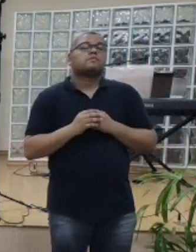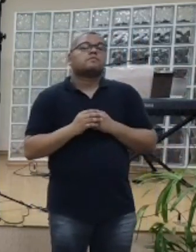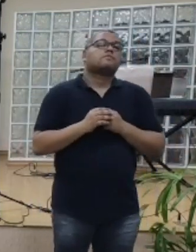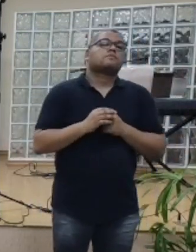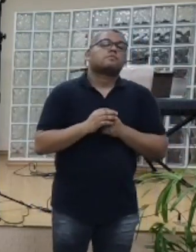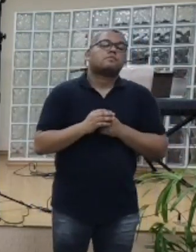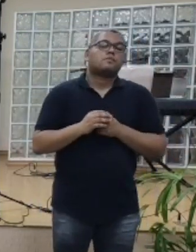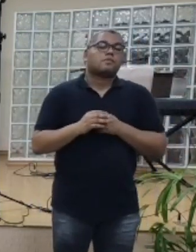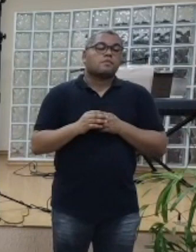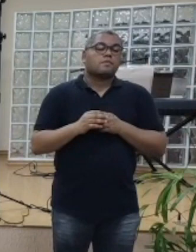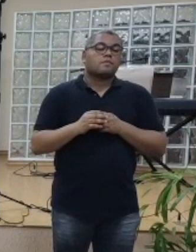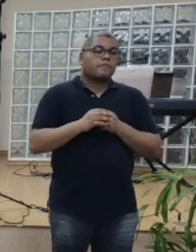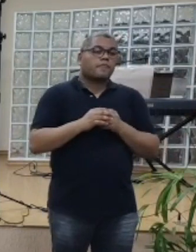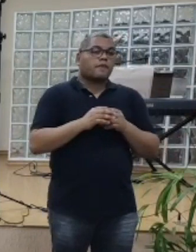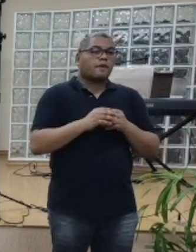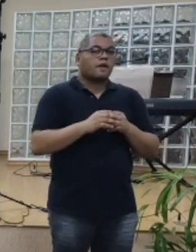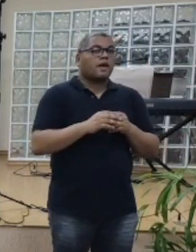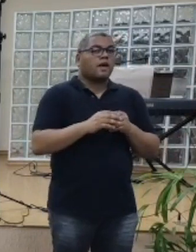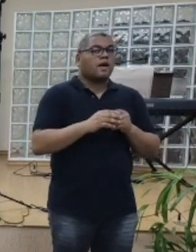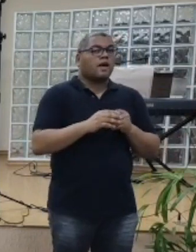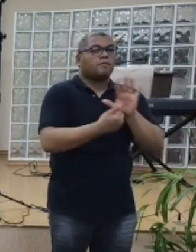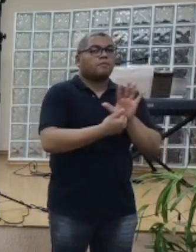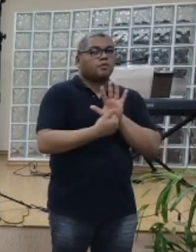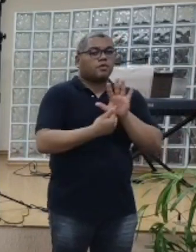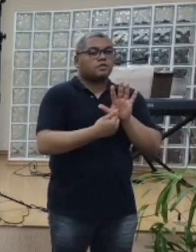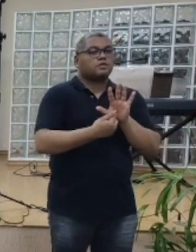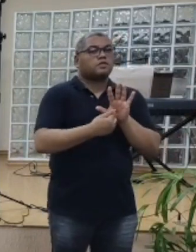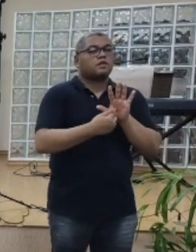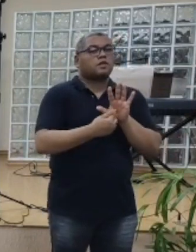desta relação. Ele mostra